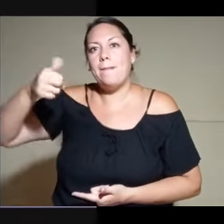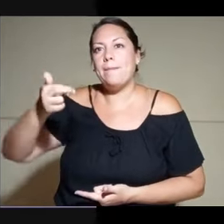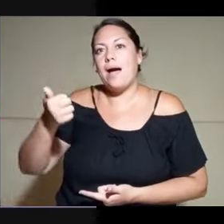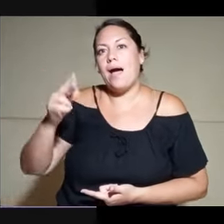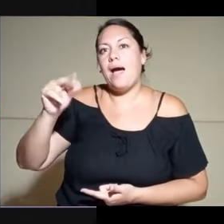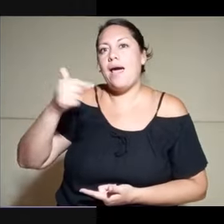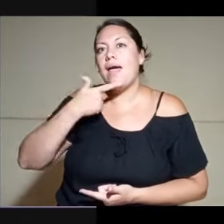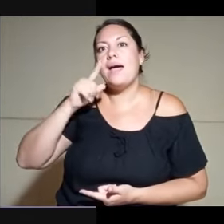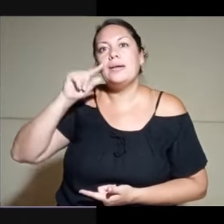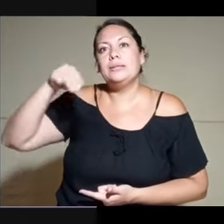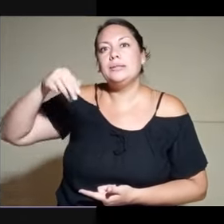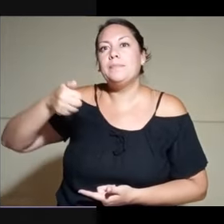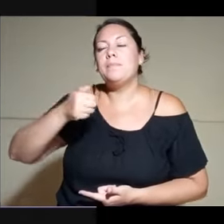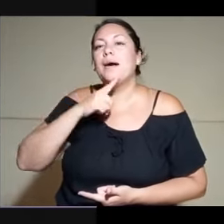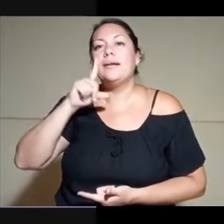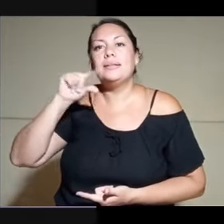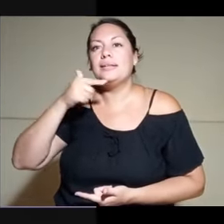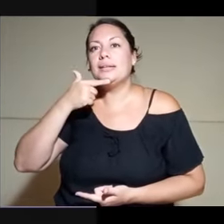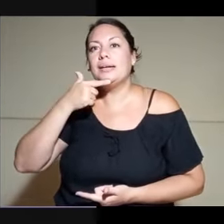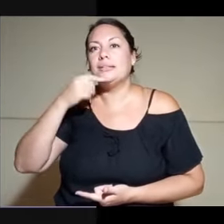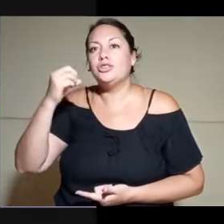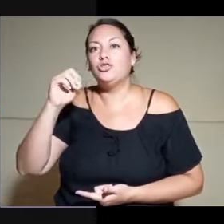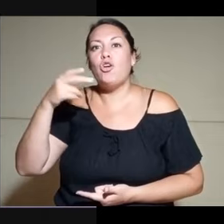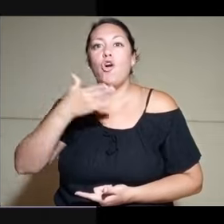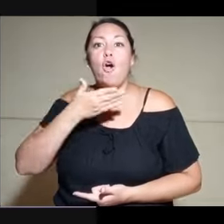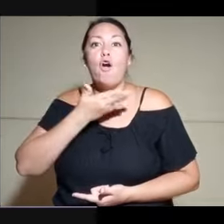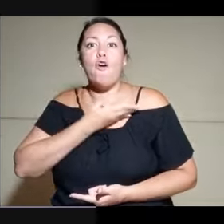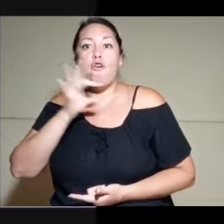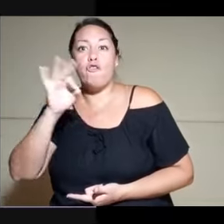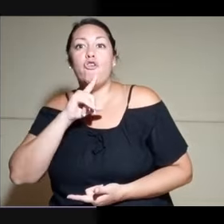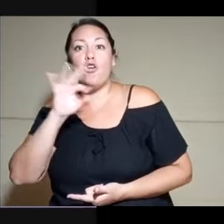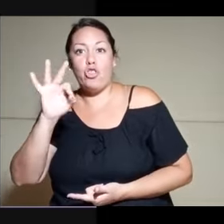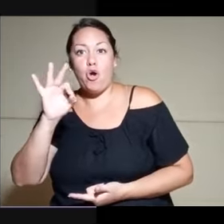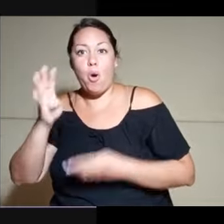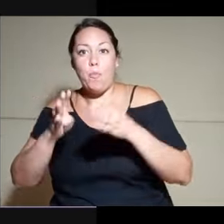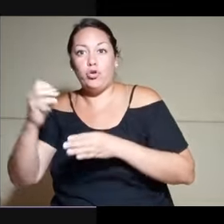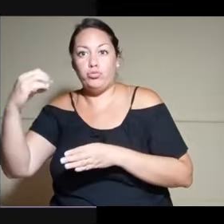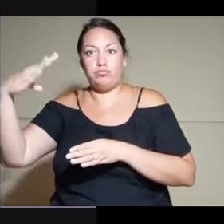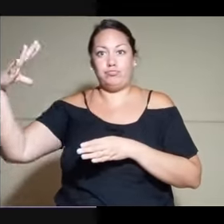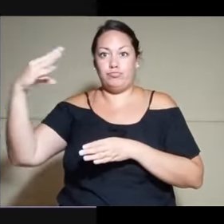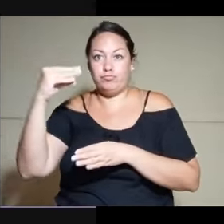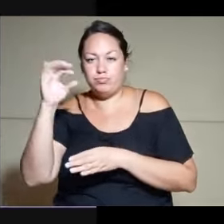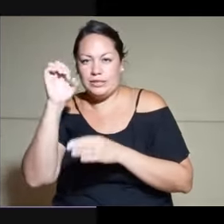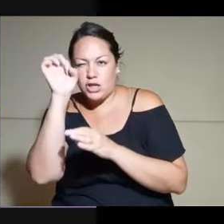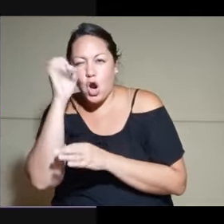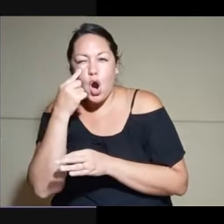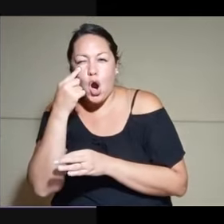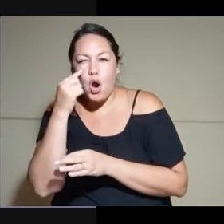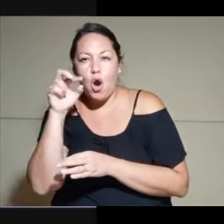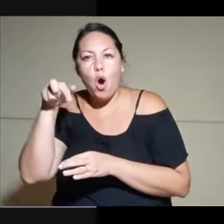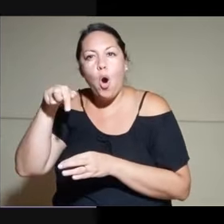ojo muevan el ojo en las direcciones que los otros dos no, que ya dijimos, y las fibras que permiten el